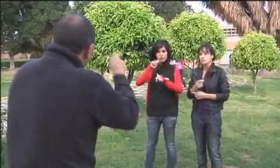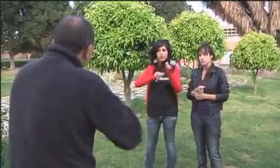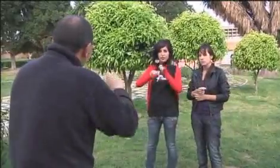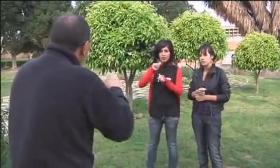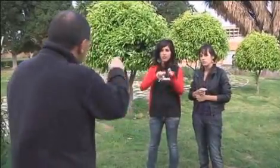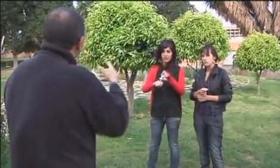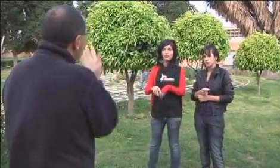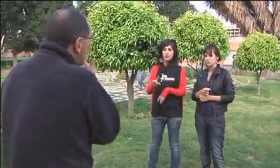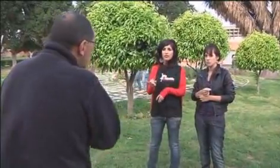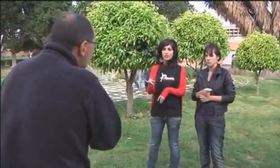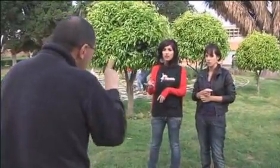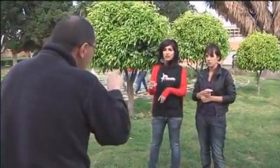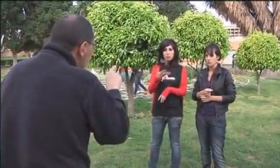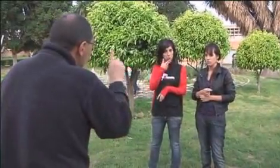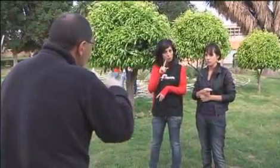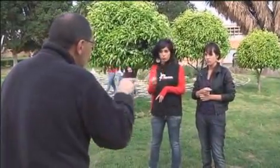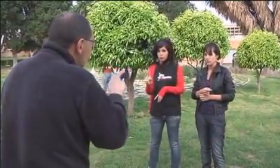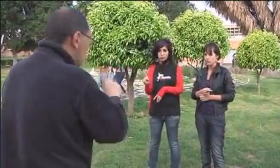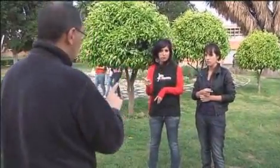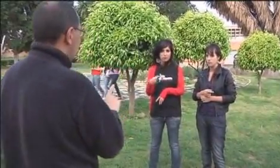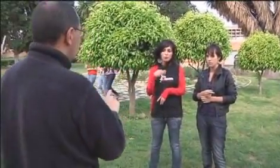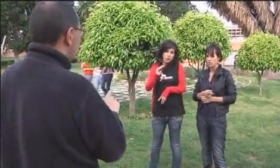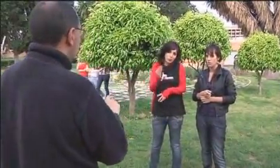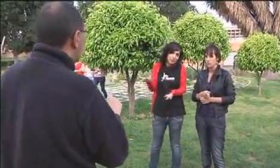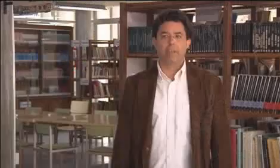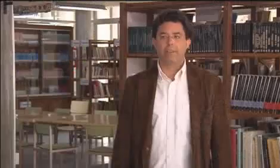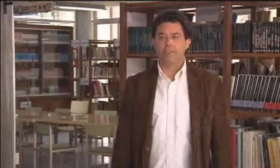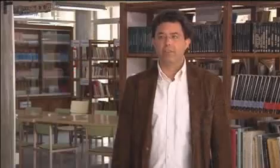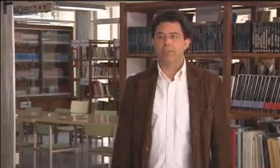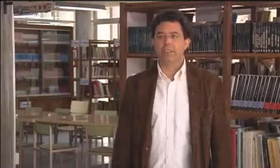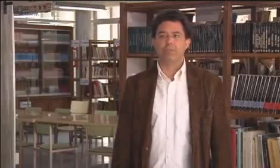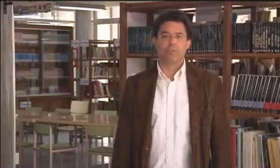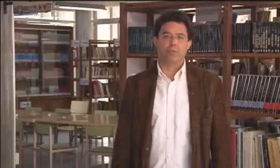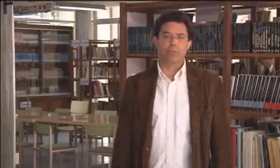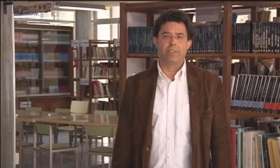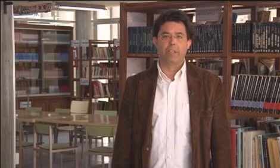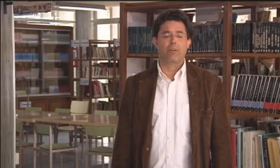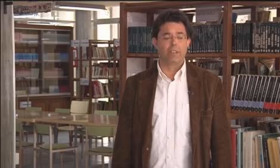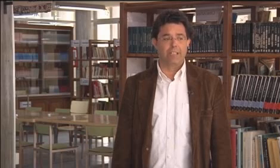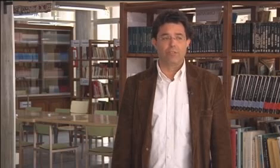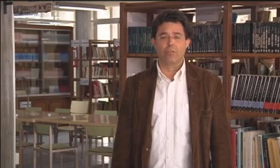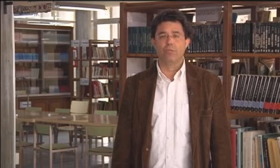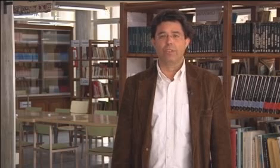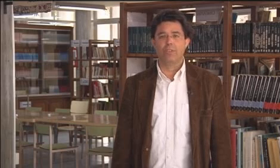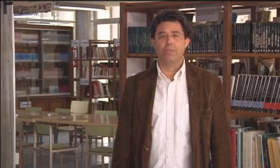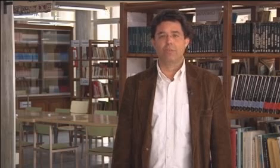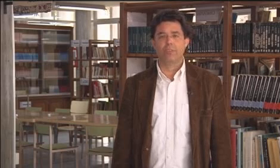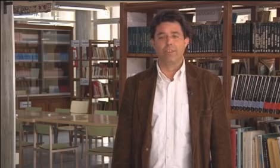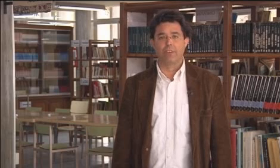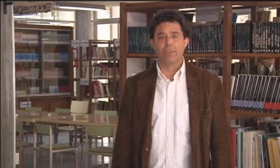asignatura de lenguaje de signo como estativa propia del centro tanto en segundo de tanto en segundo de eso tercero de